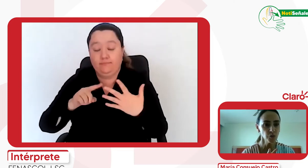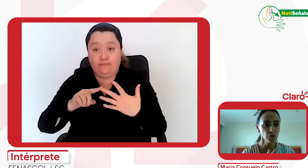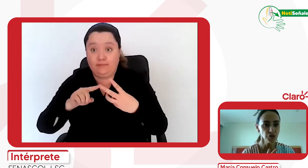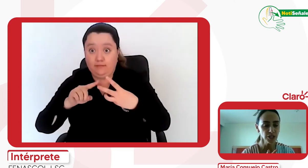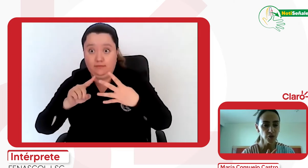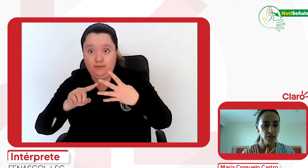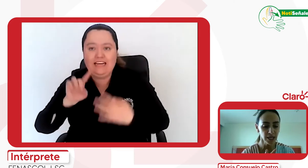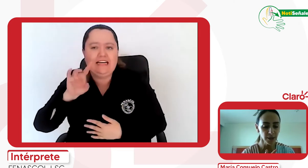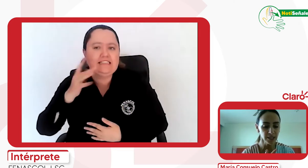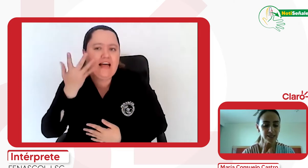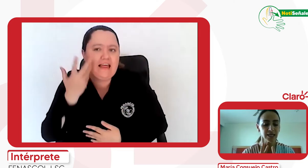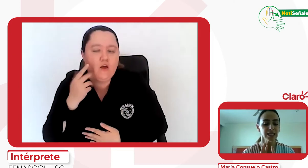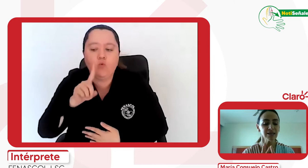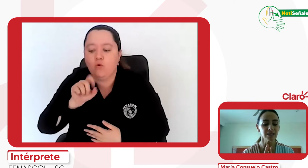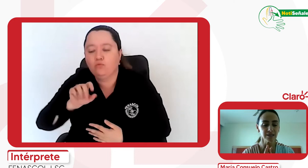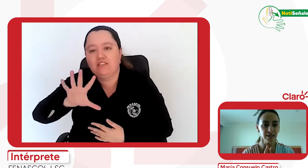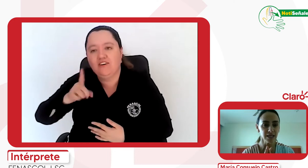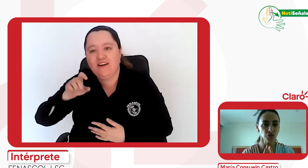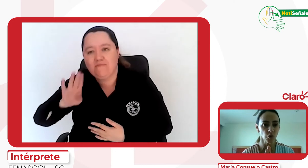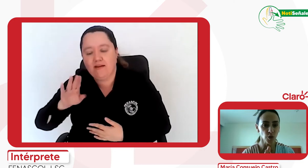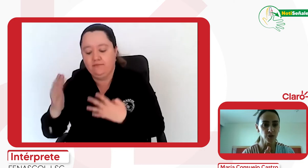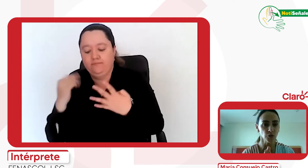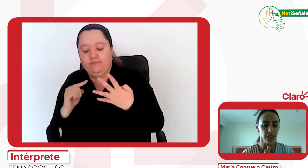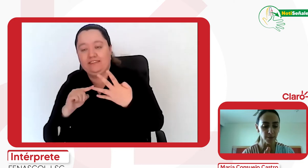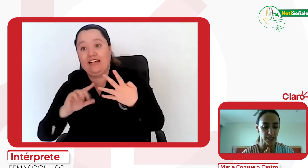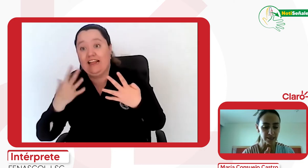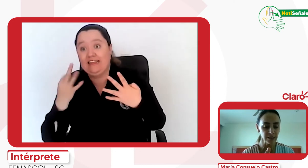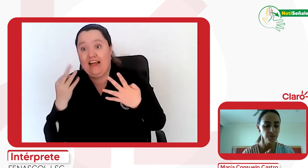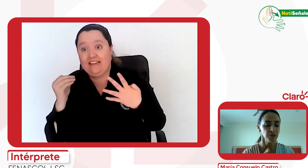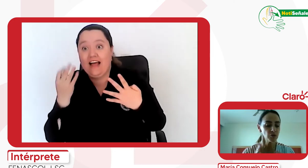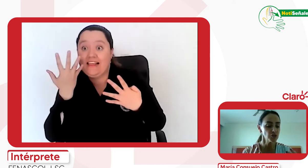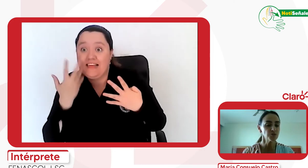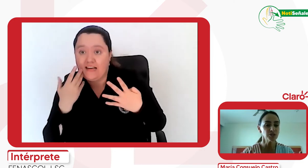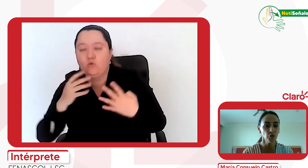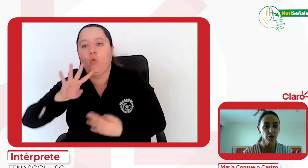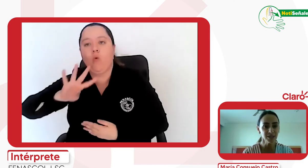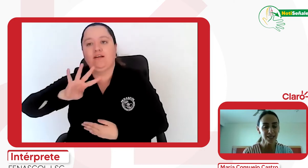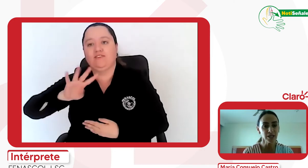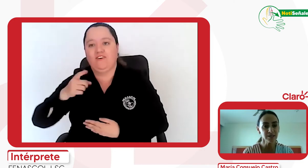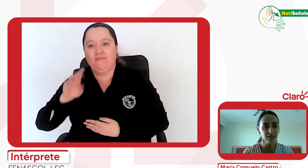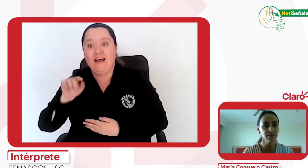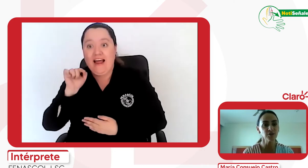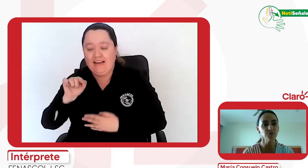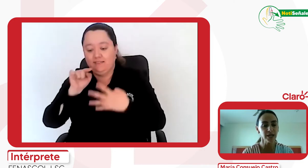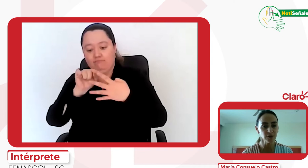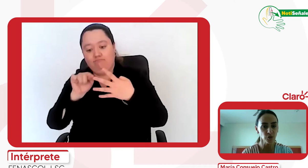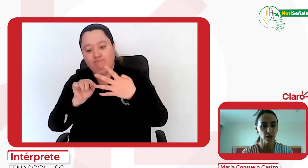punto cinco gigabytes y de treinta días con cuatro gigabytes. Entonces, pues, obviamente hay alternativas para todas